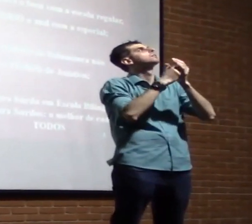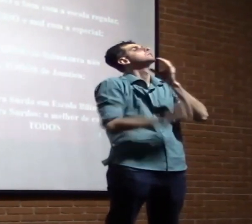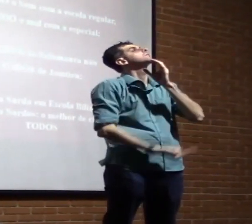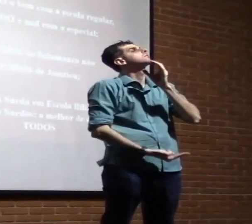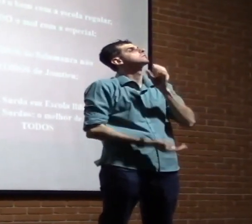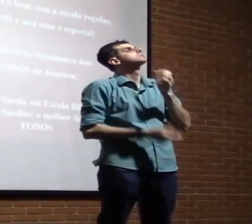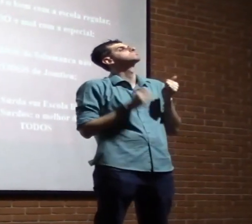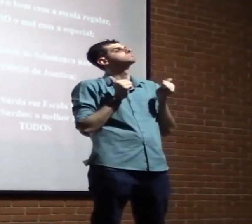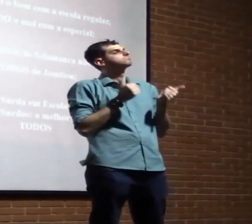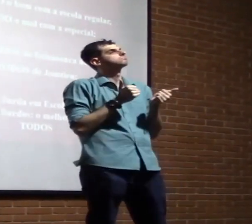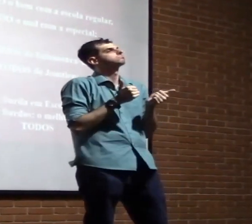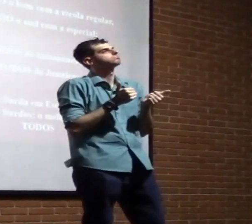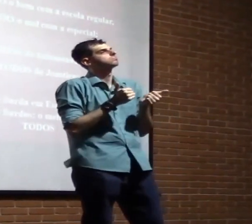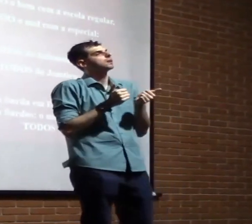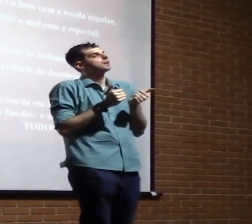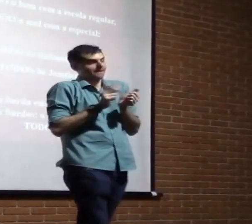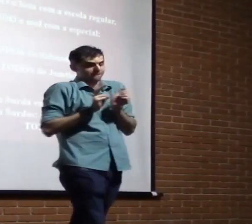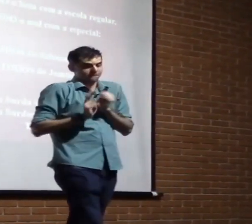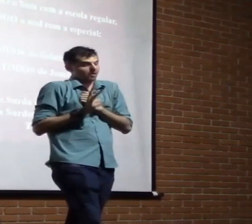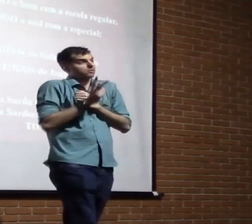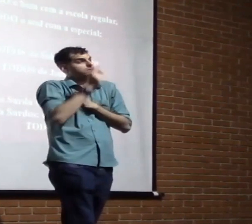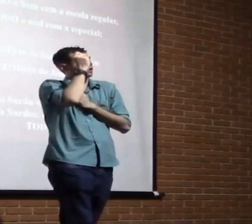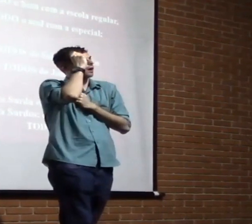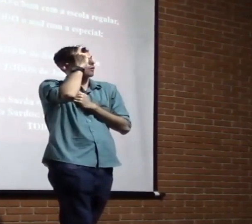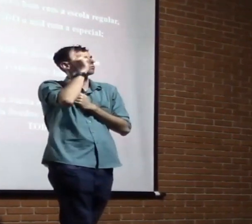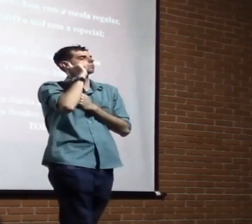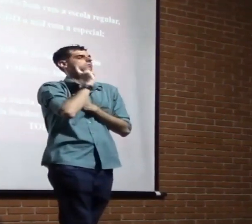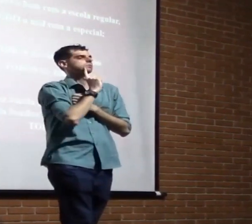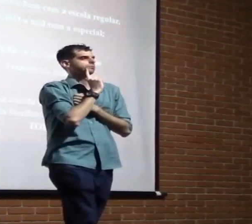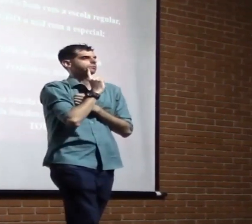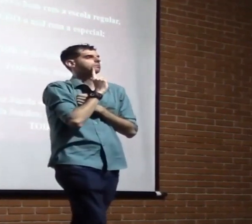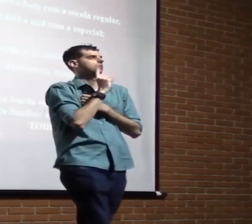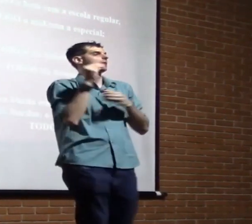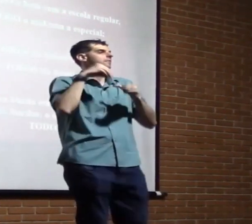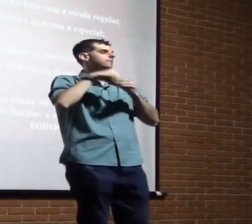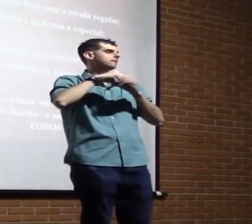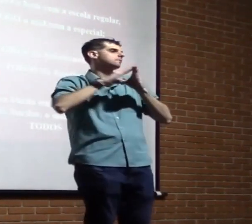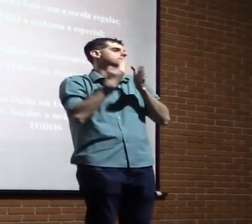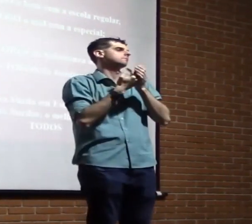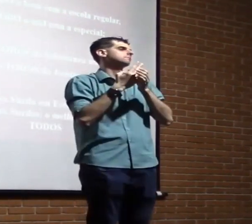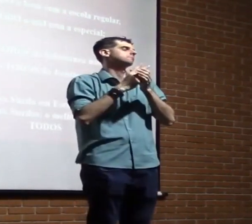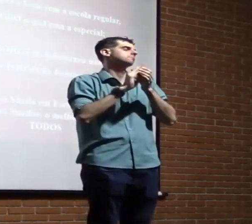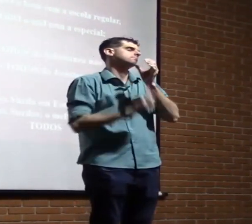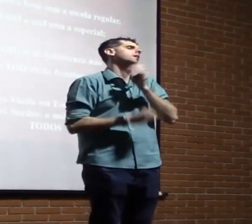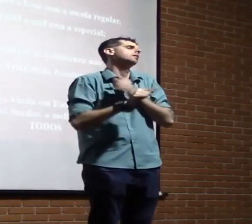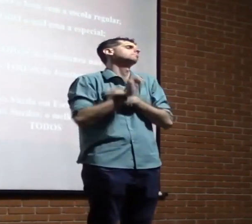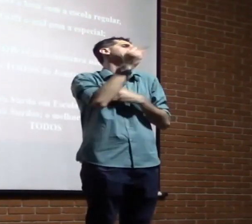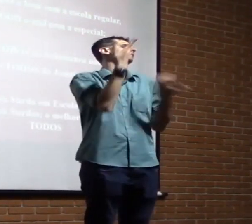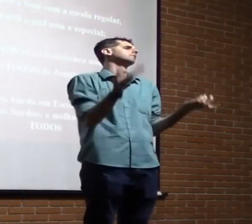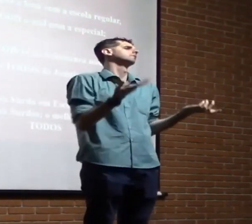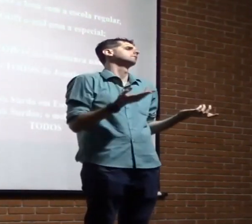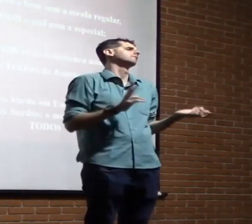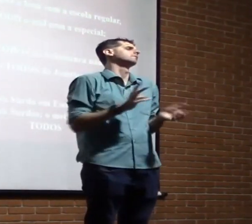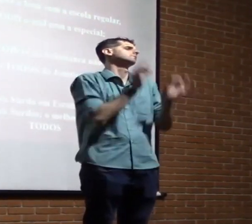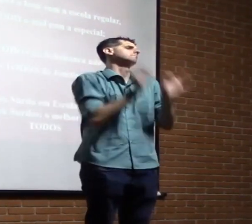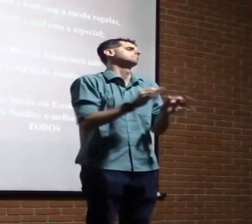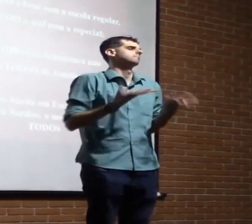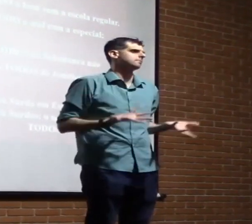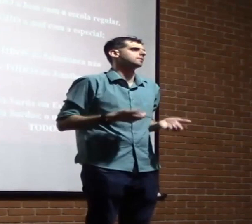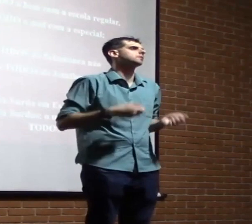gente pensando ainda nessa questão da escola bilíngue, sabe? Ainda se falta valorizar a cultura surda dentro da escola bilíngue também. Ainda